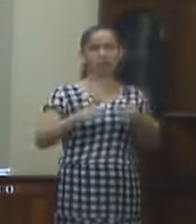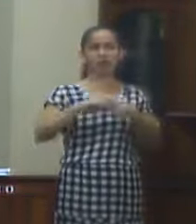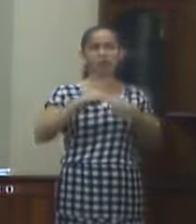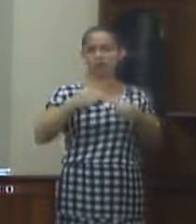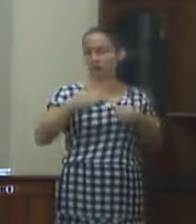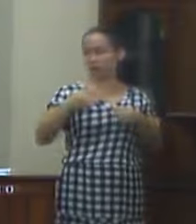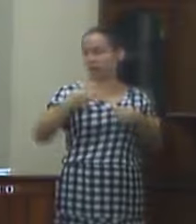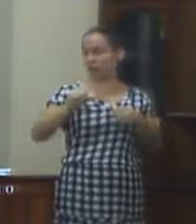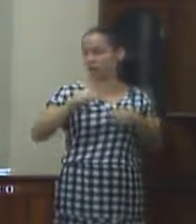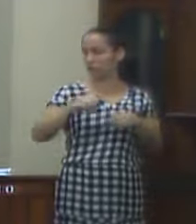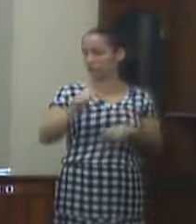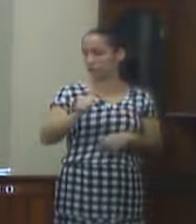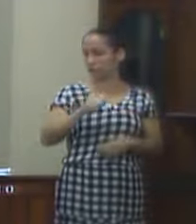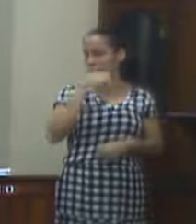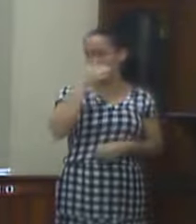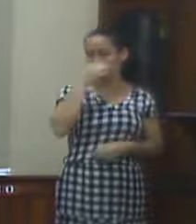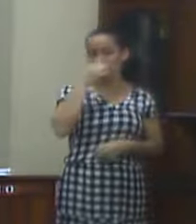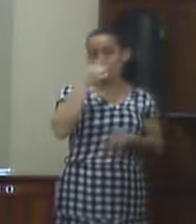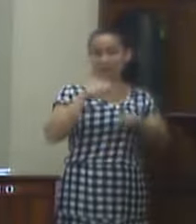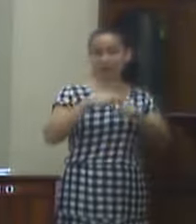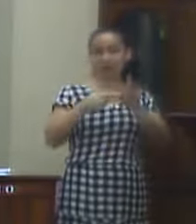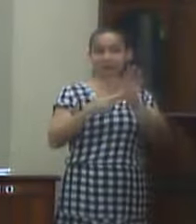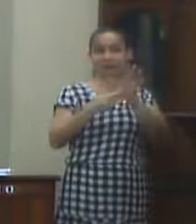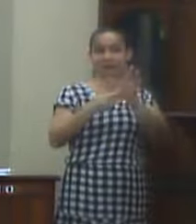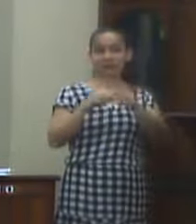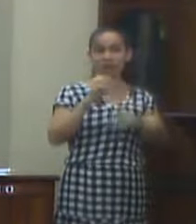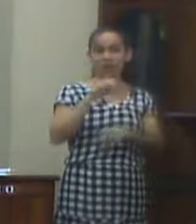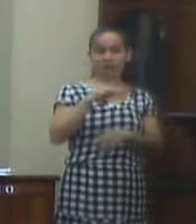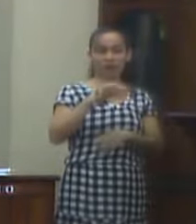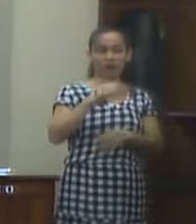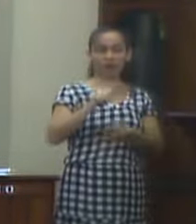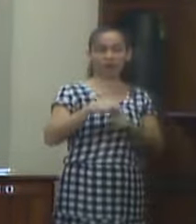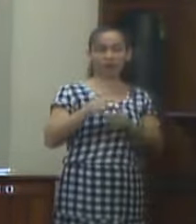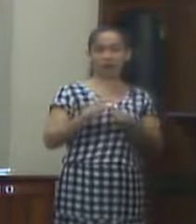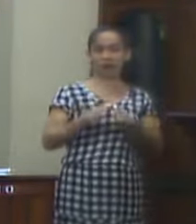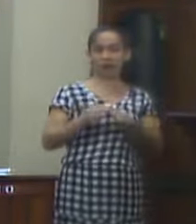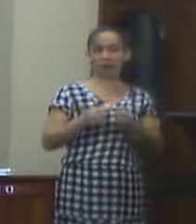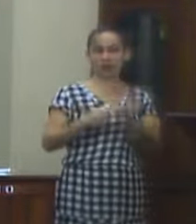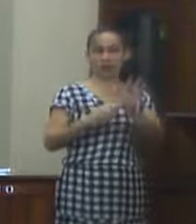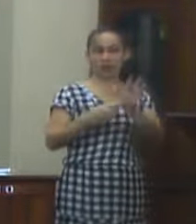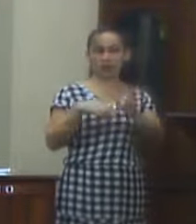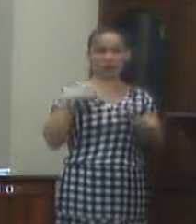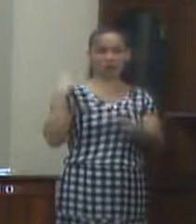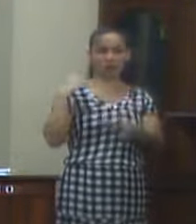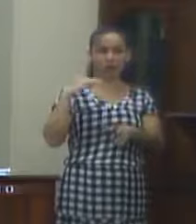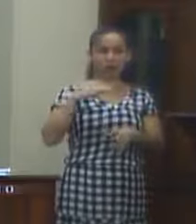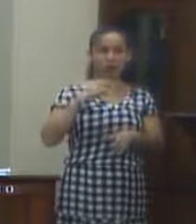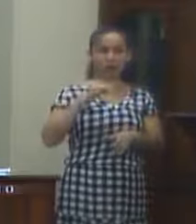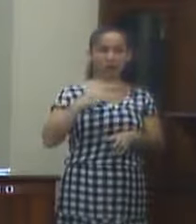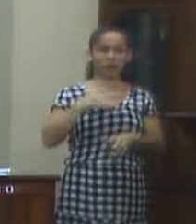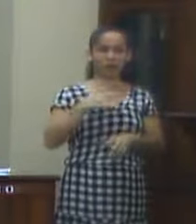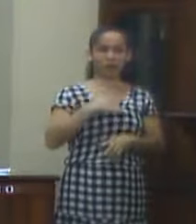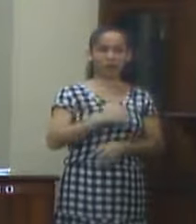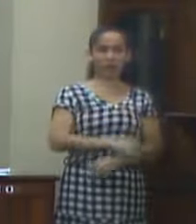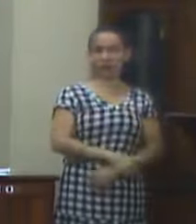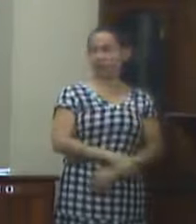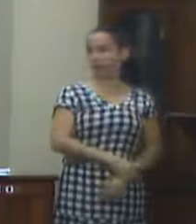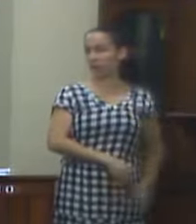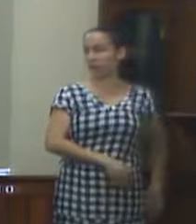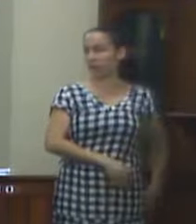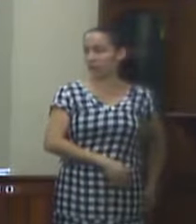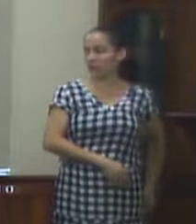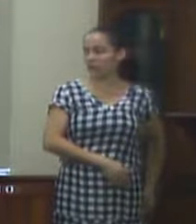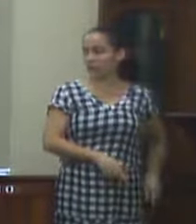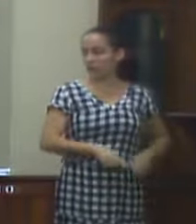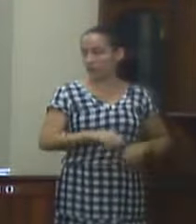Constituição Federal. Apresentamos ainda a emenda aditiva indicada pelo vereador Marcos da Silva Marques, remunerando